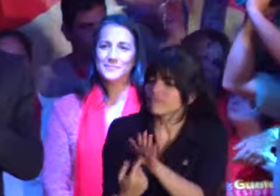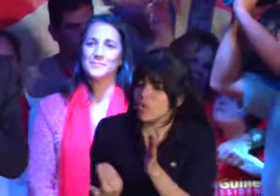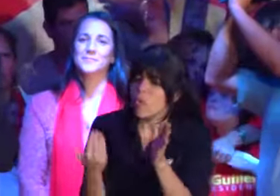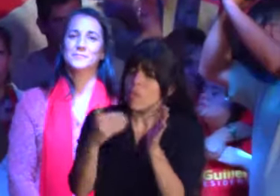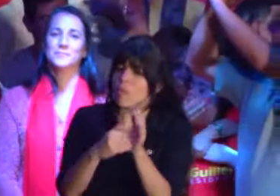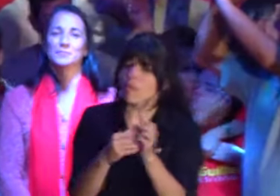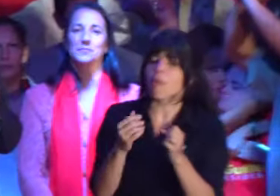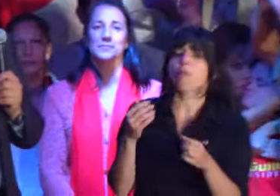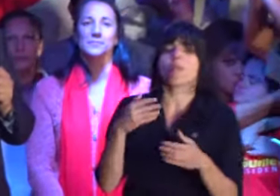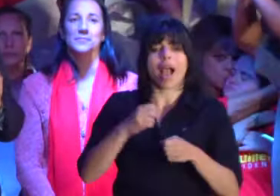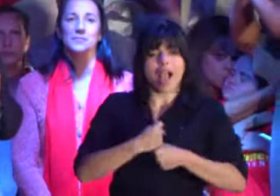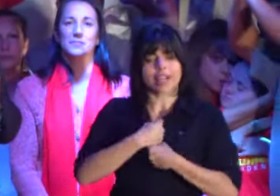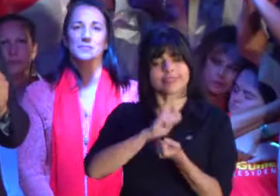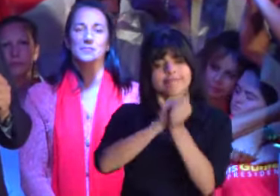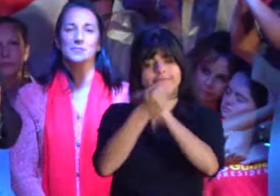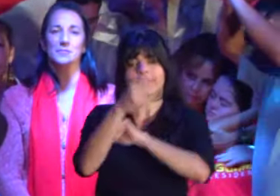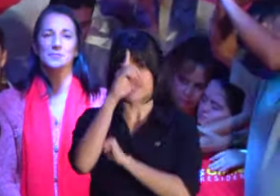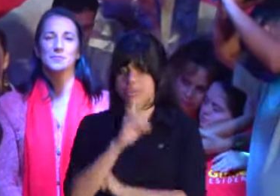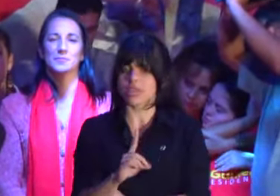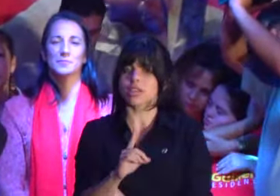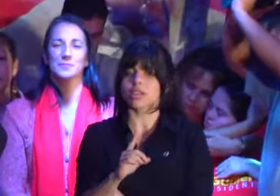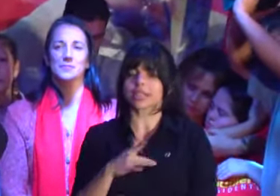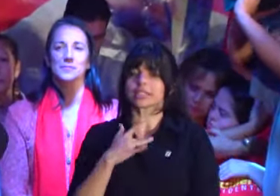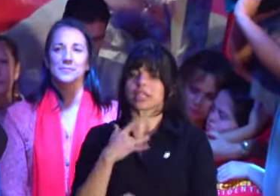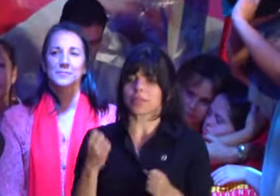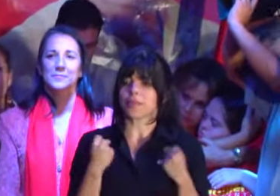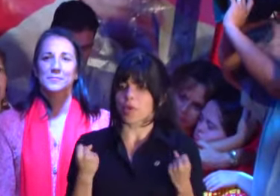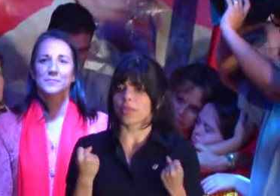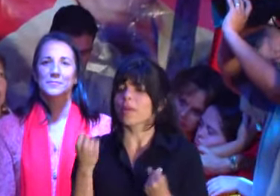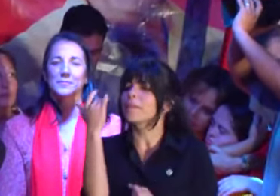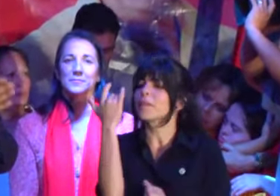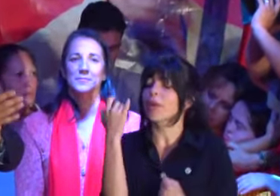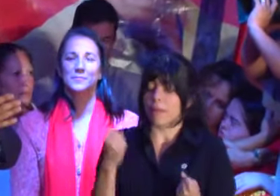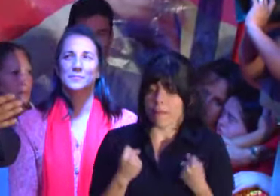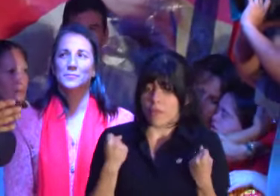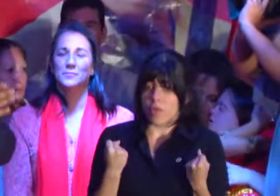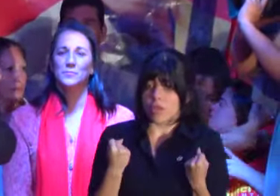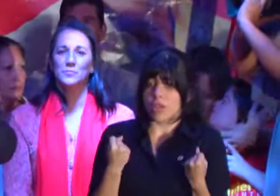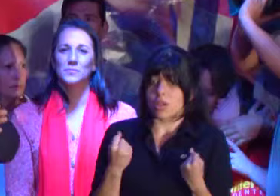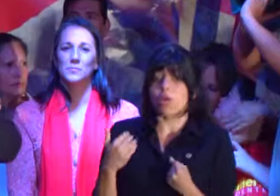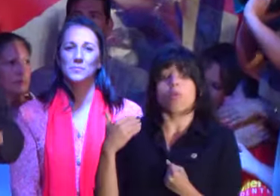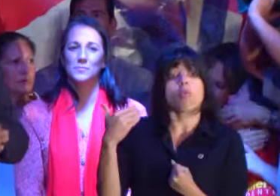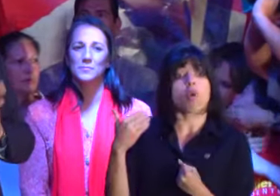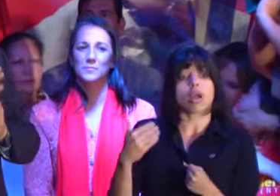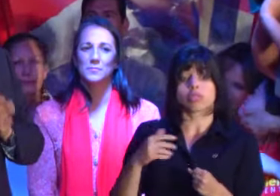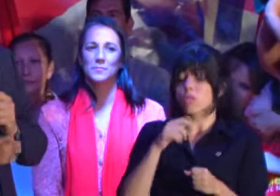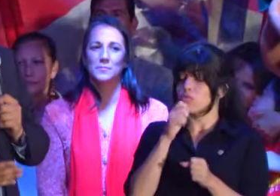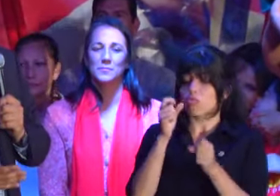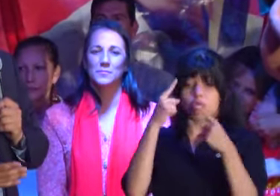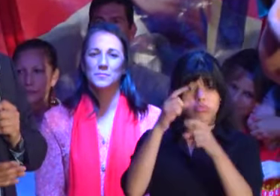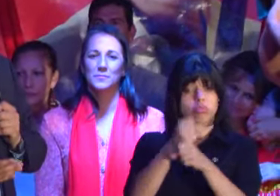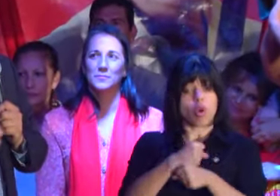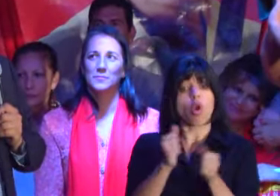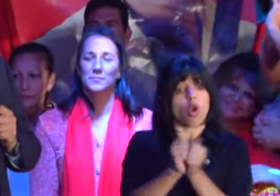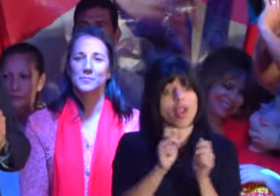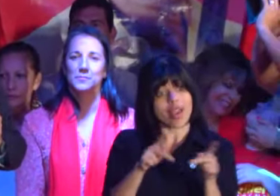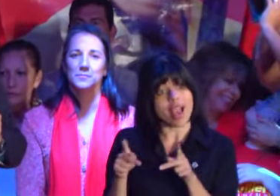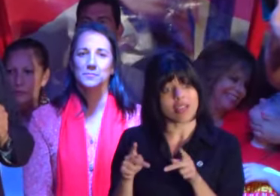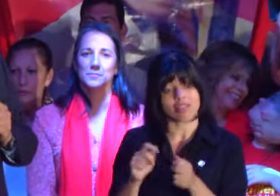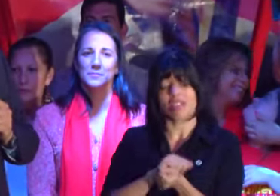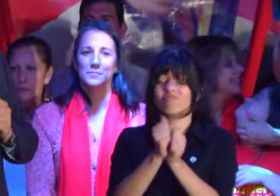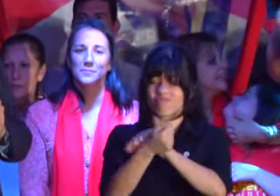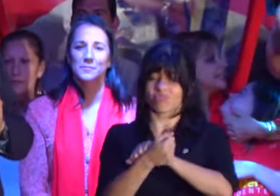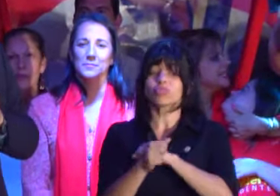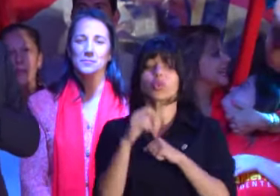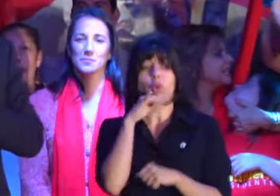nuevamente y vuelva digno el sentido del poder. Porque el poder, cuando no se ejerce con la gente, se